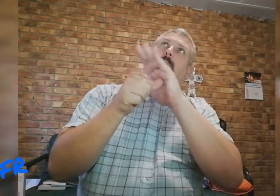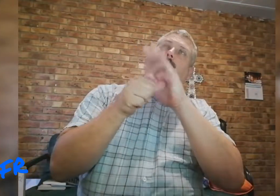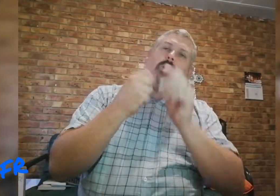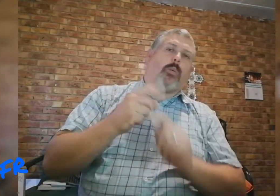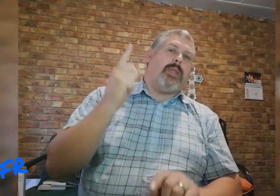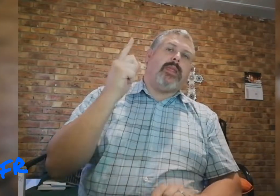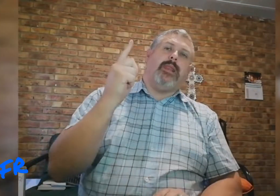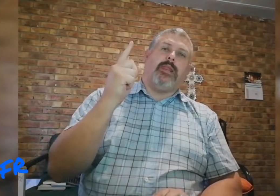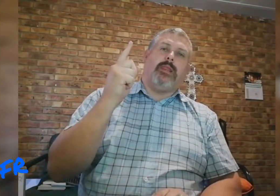nommer 1,